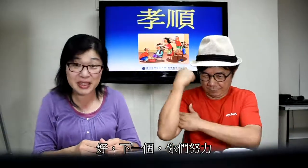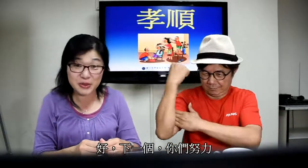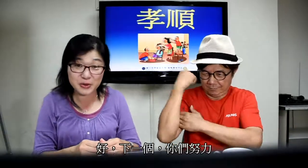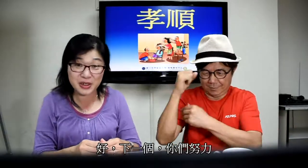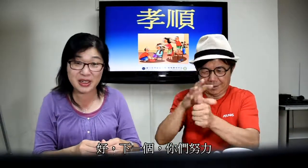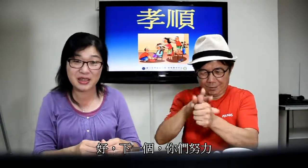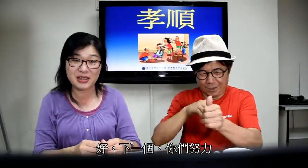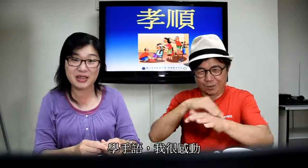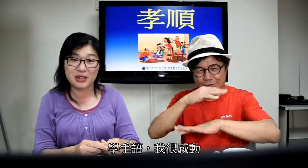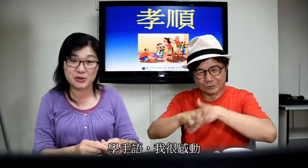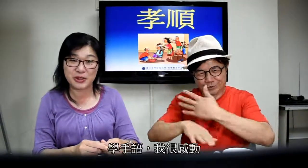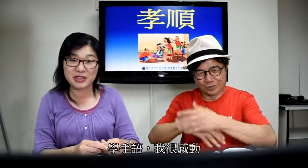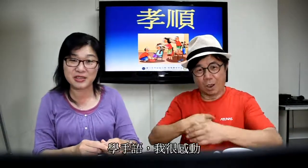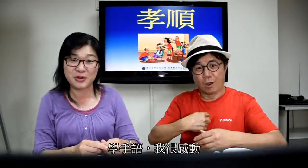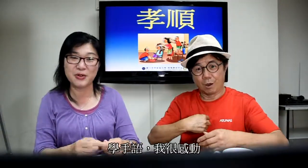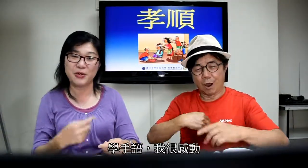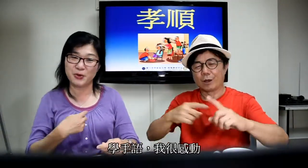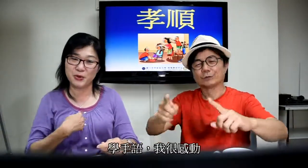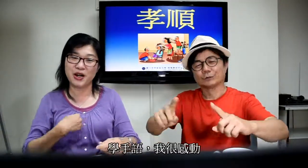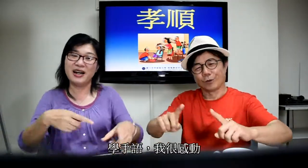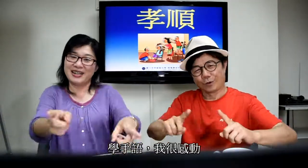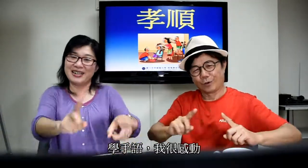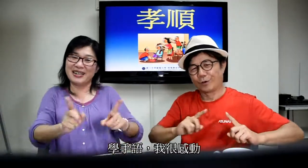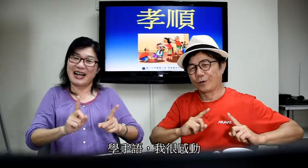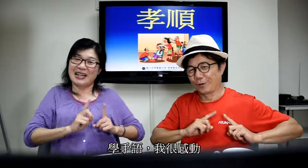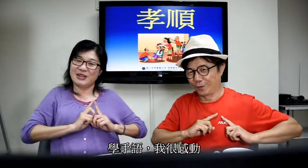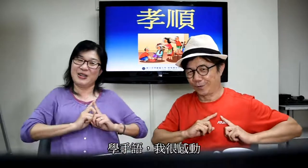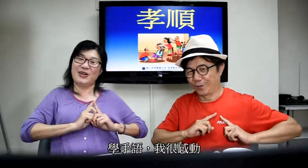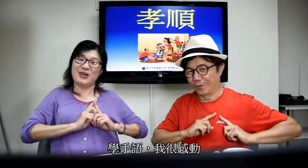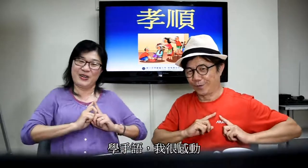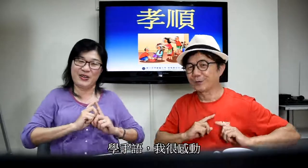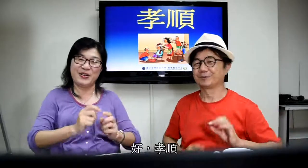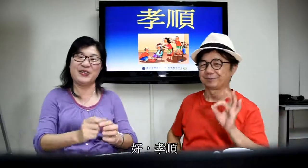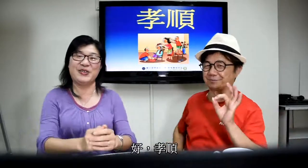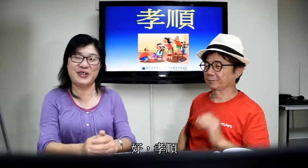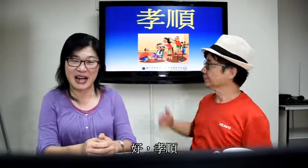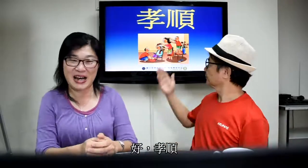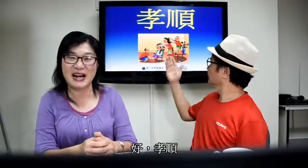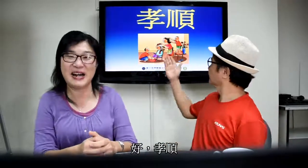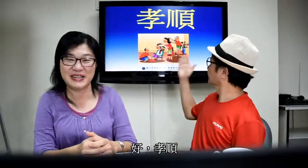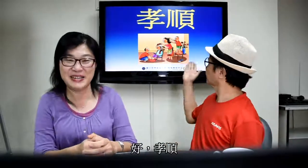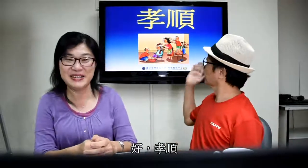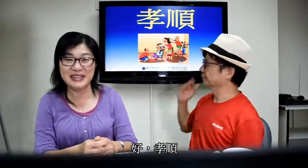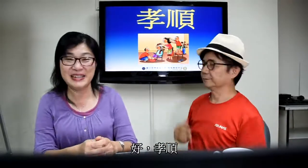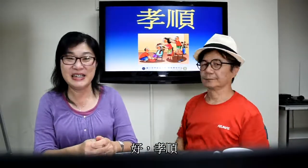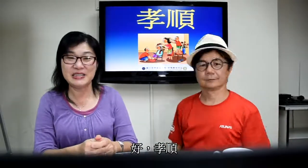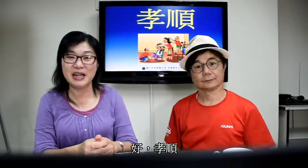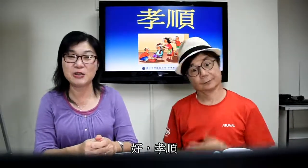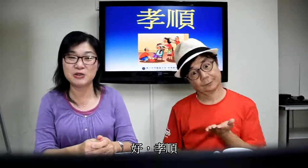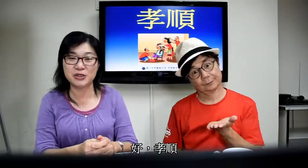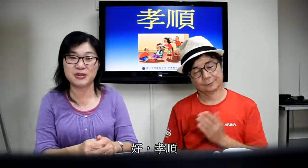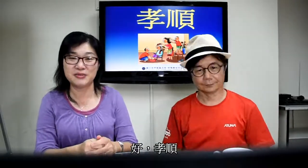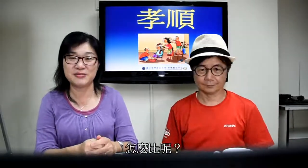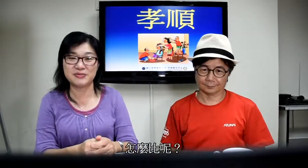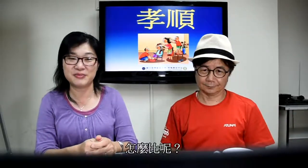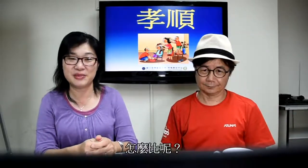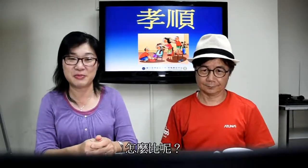力学手语，我很感动。好，孝顺怎么比